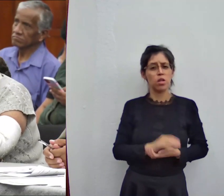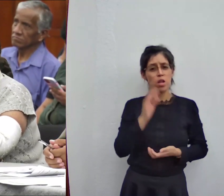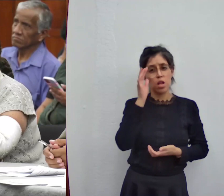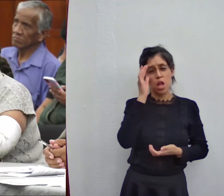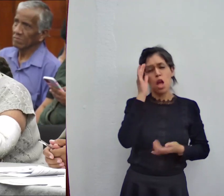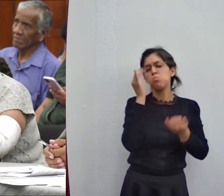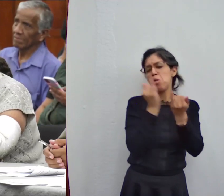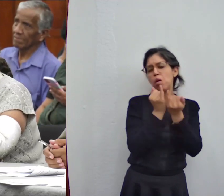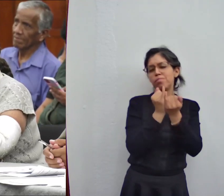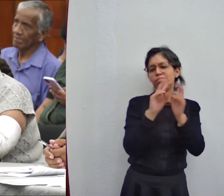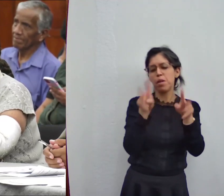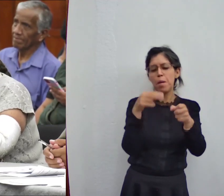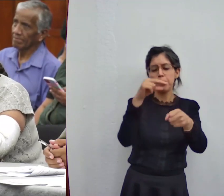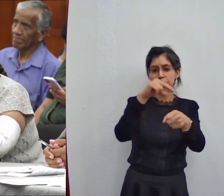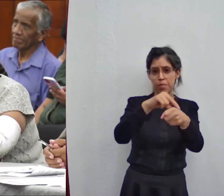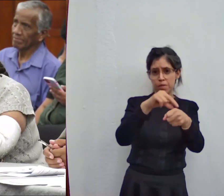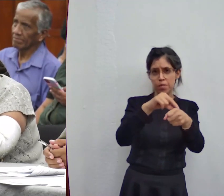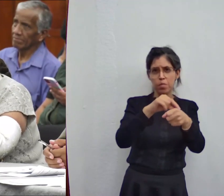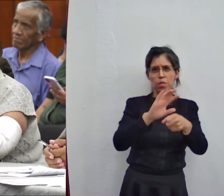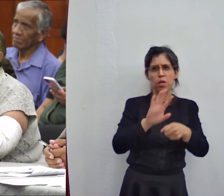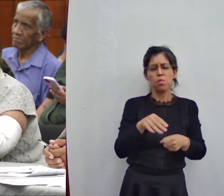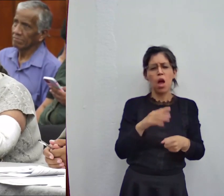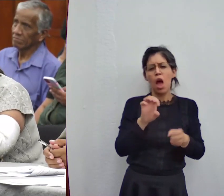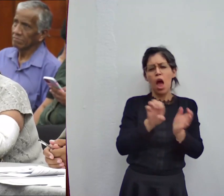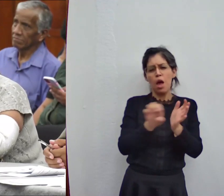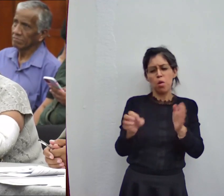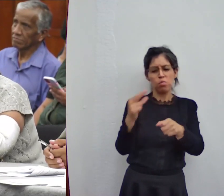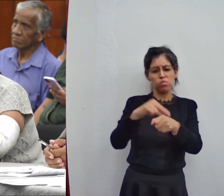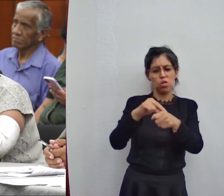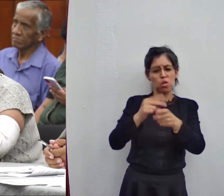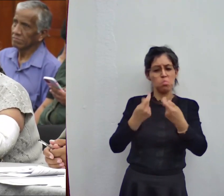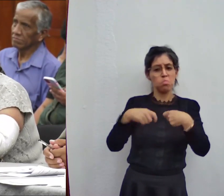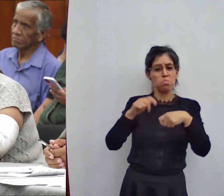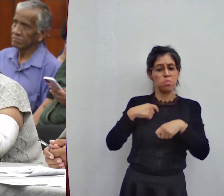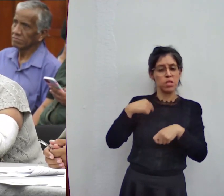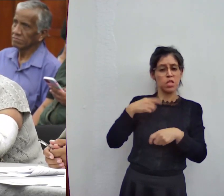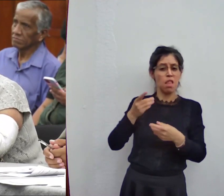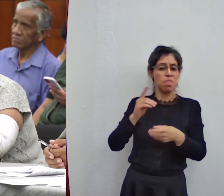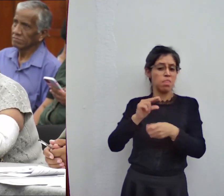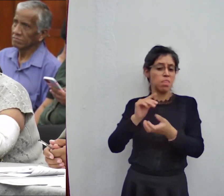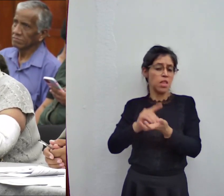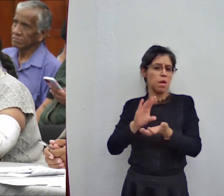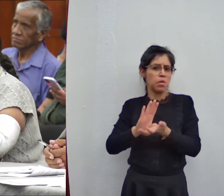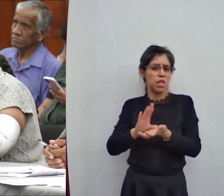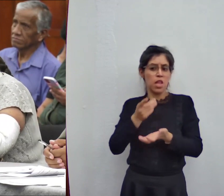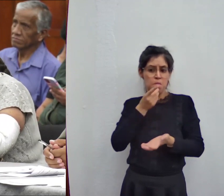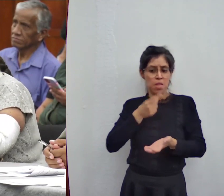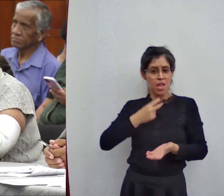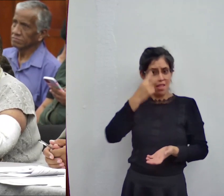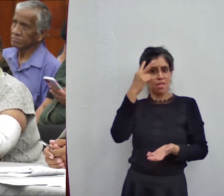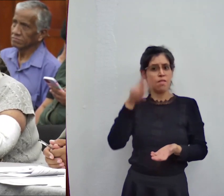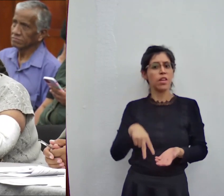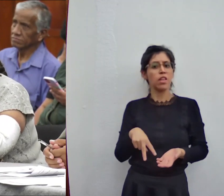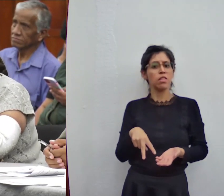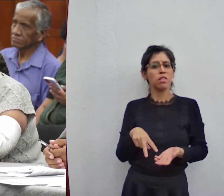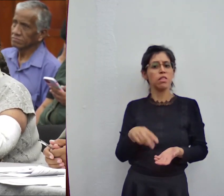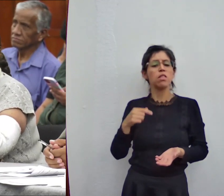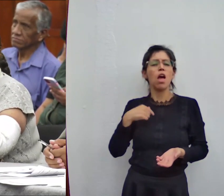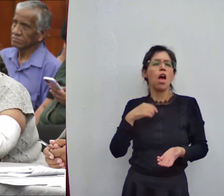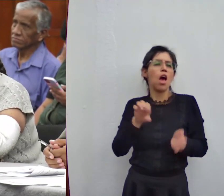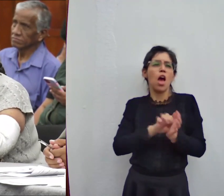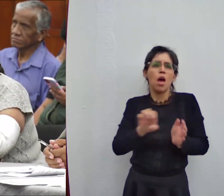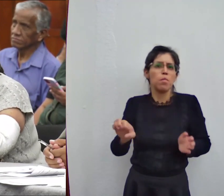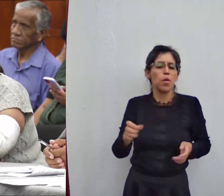médicos, un diagnóstico que en realidad sea real. Mi paciente tuvo un